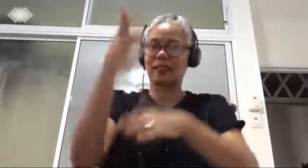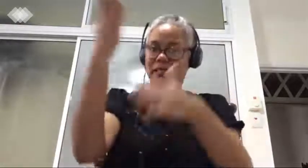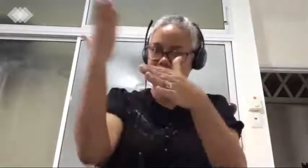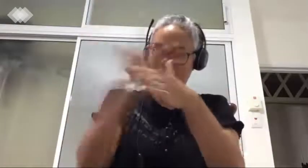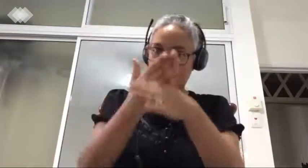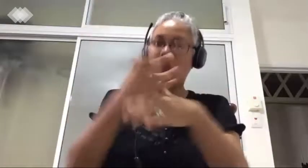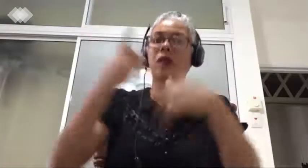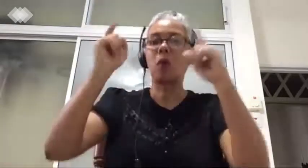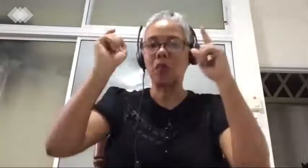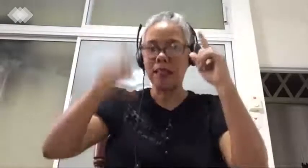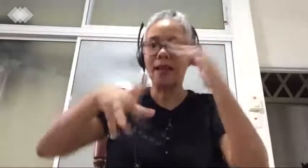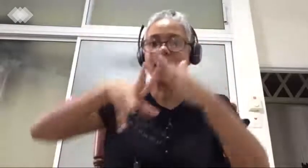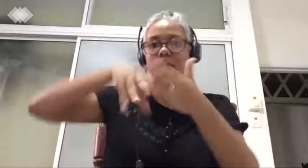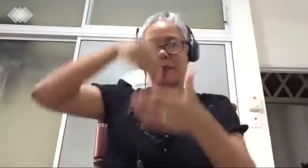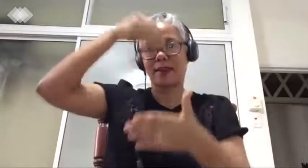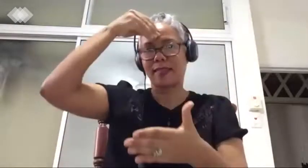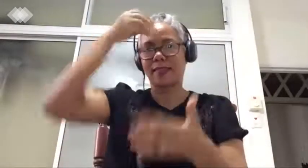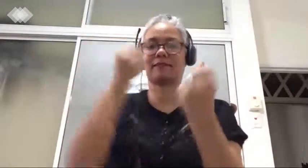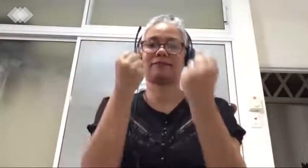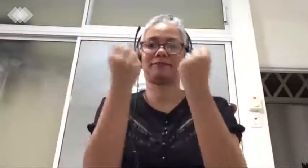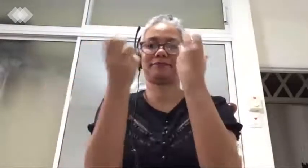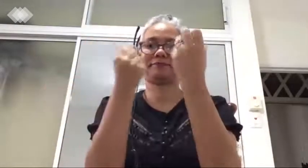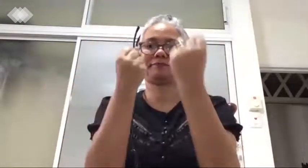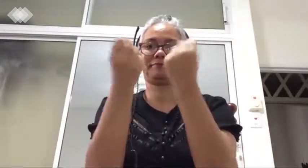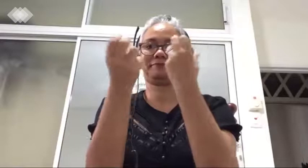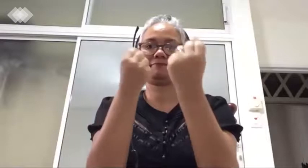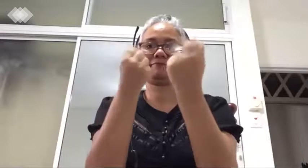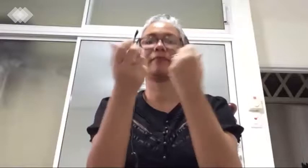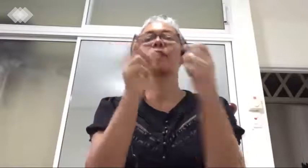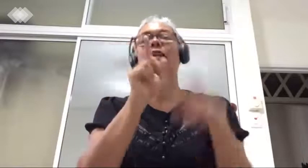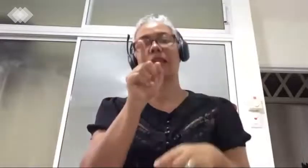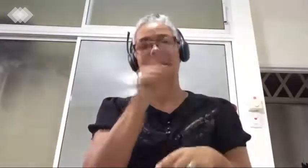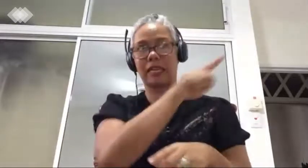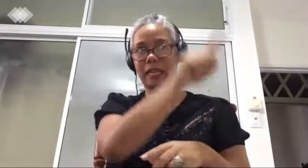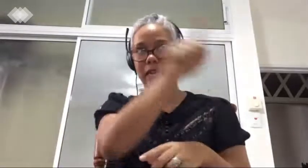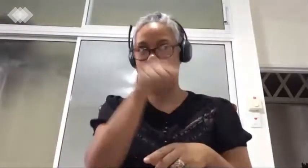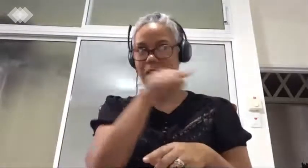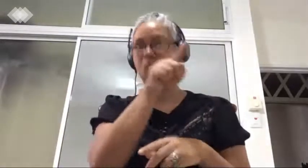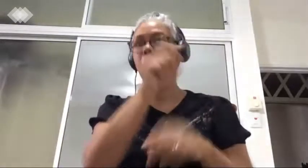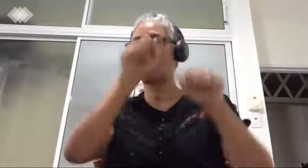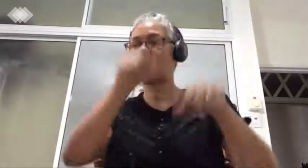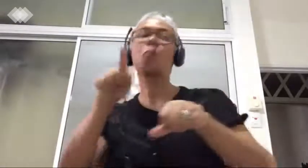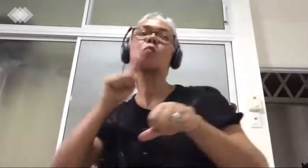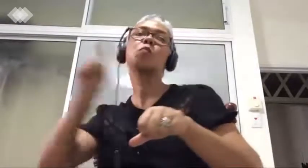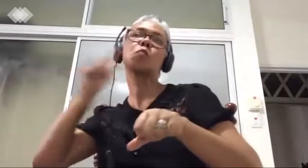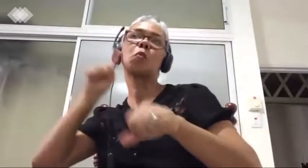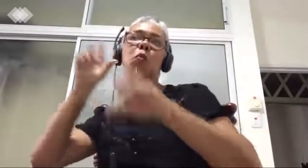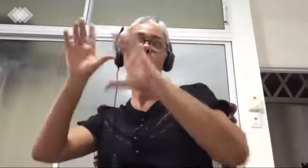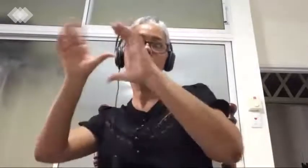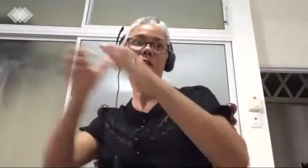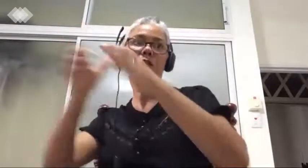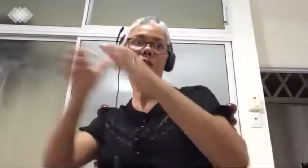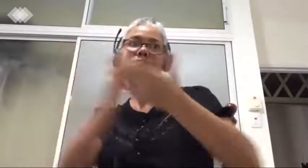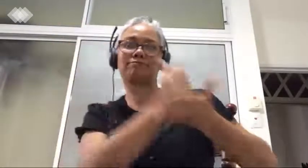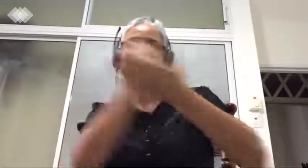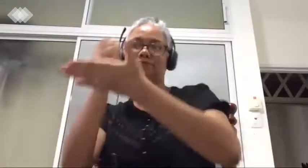aprendan la lengua de señas y a su vez entonces pueda brindar un servicio. Los